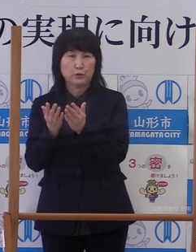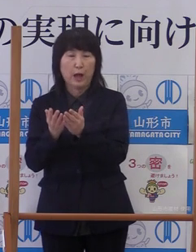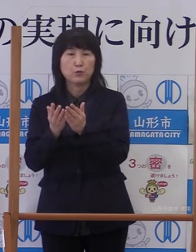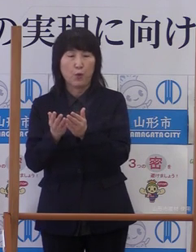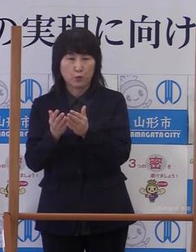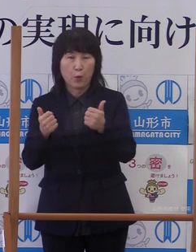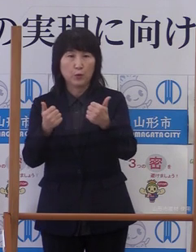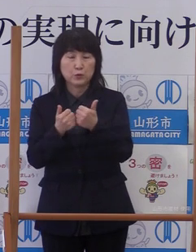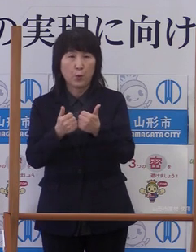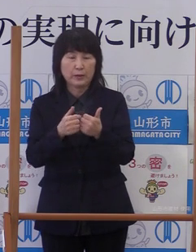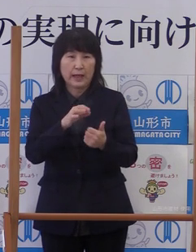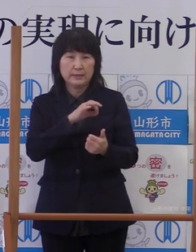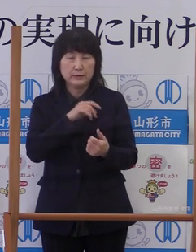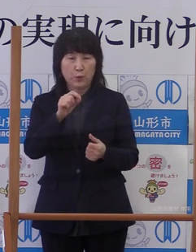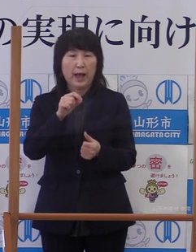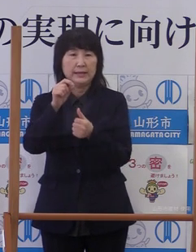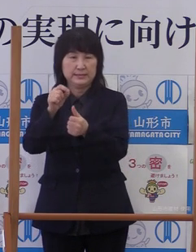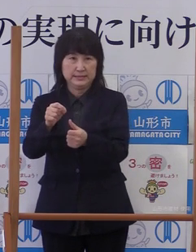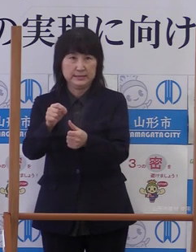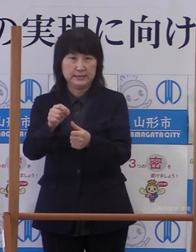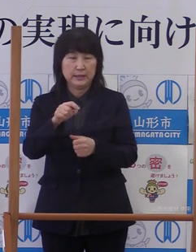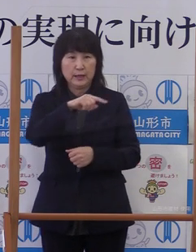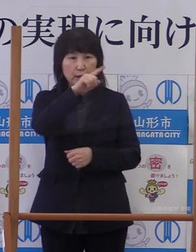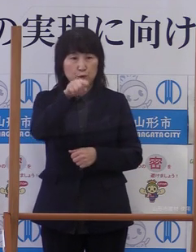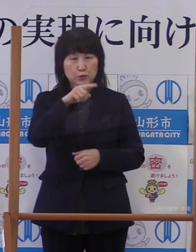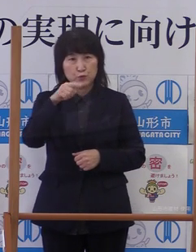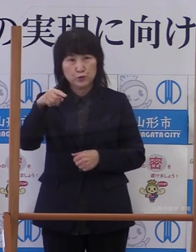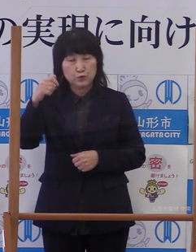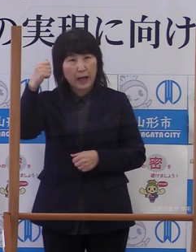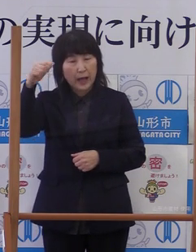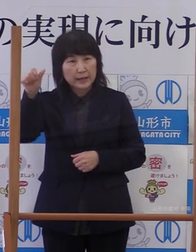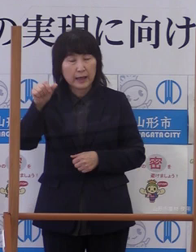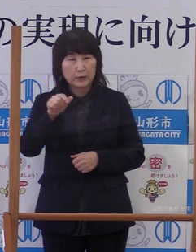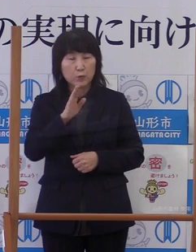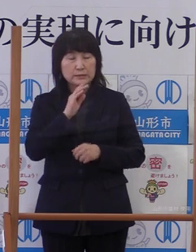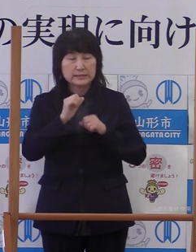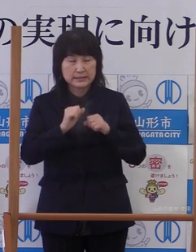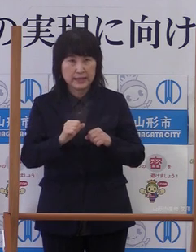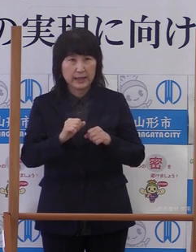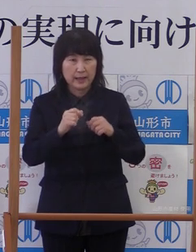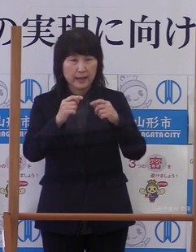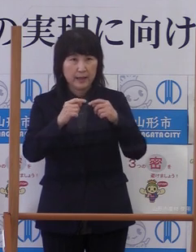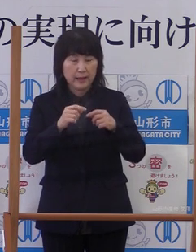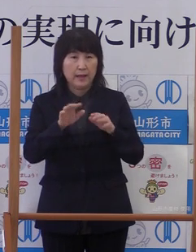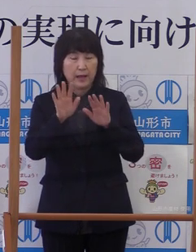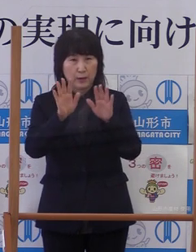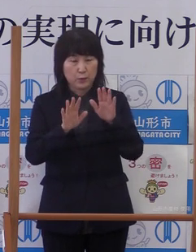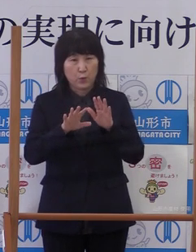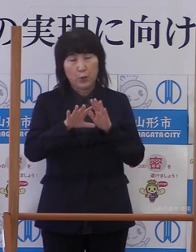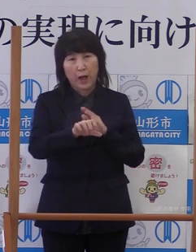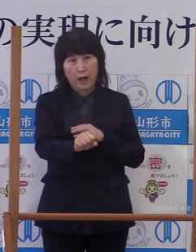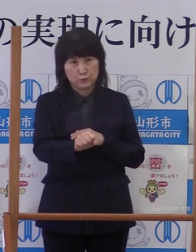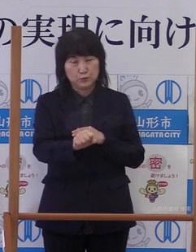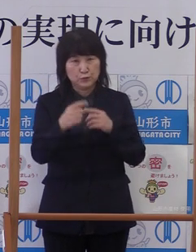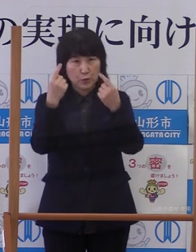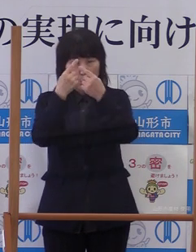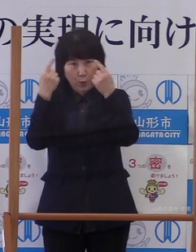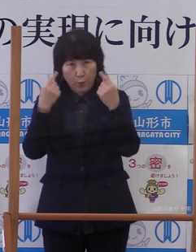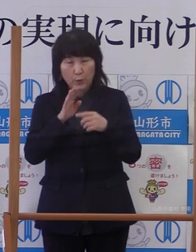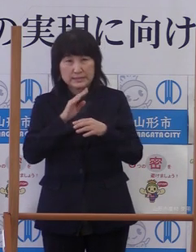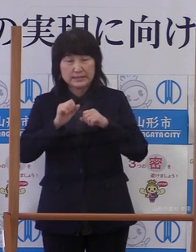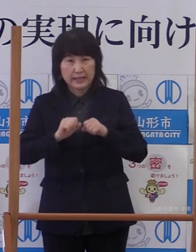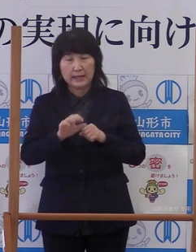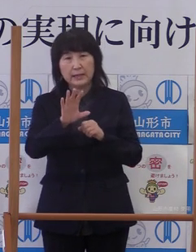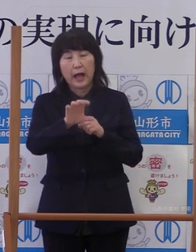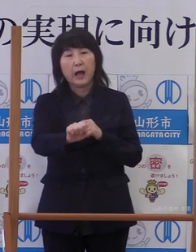相談員の配置や給与アンケートの実施により、学校の状況把握および個々の実態把握を